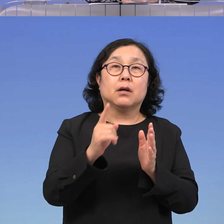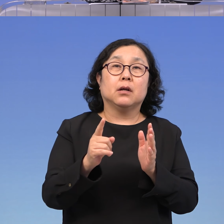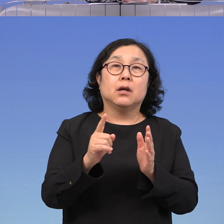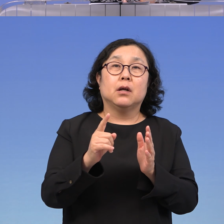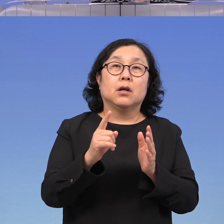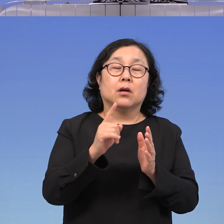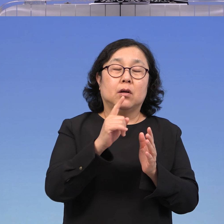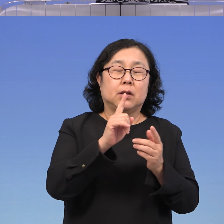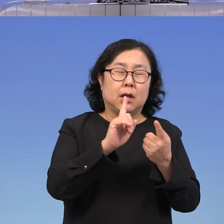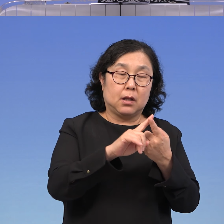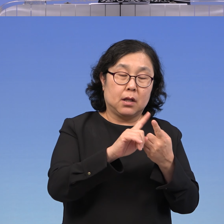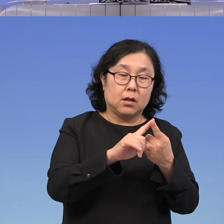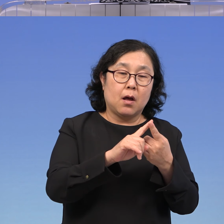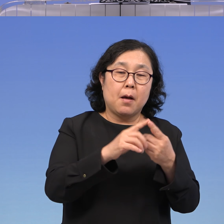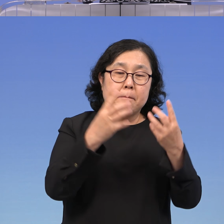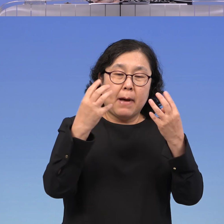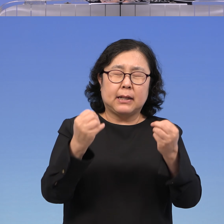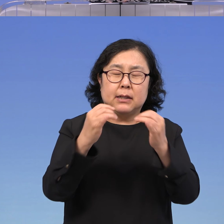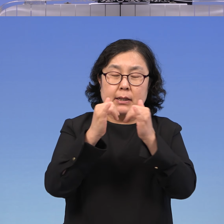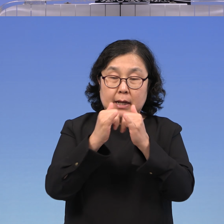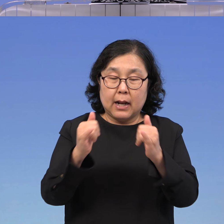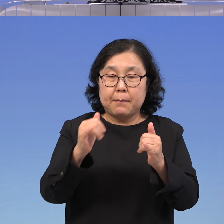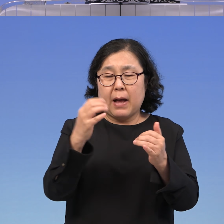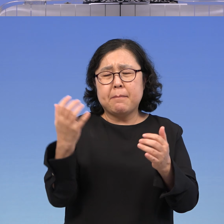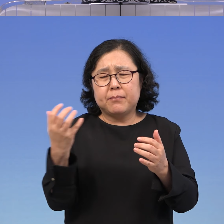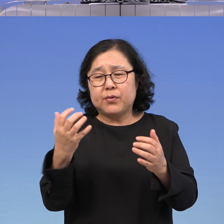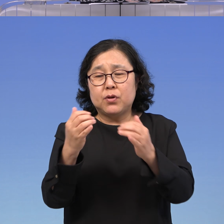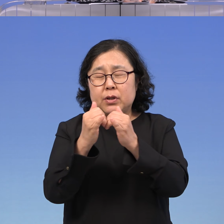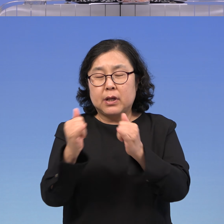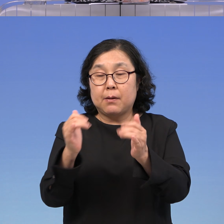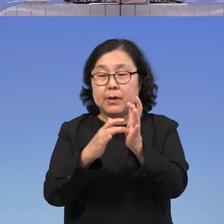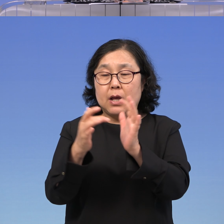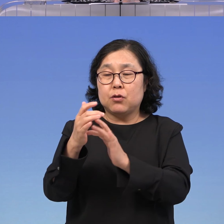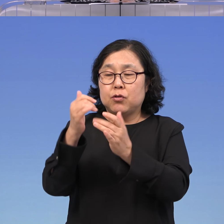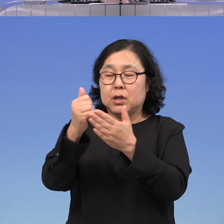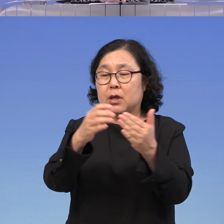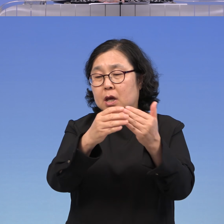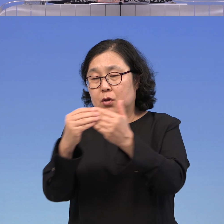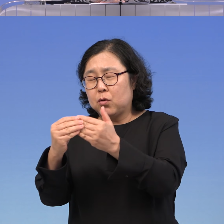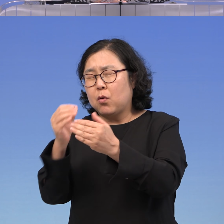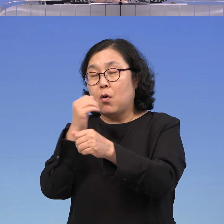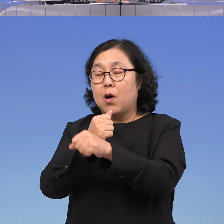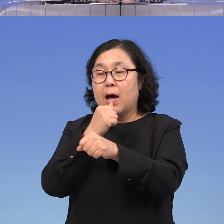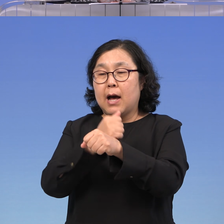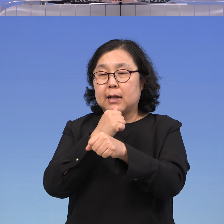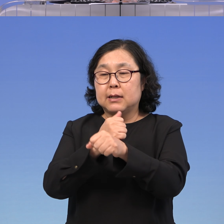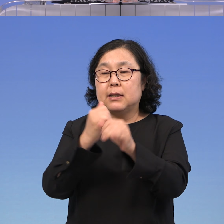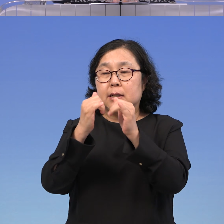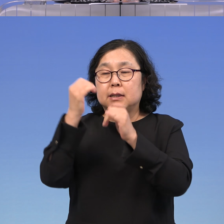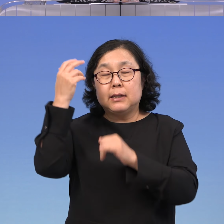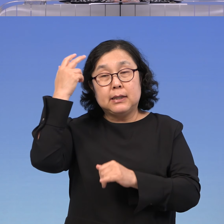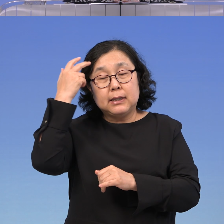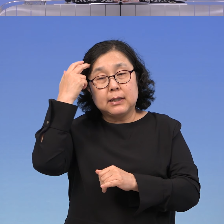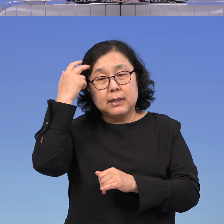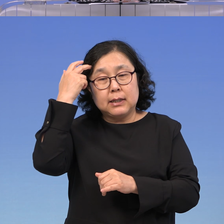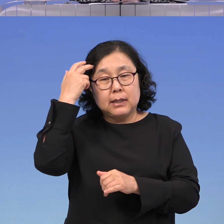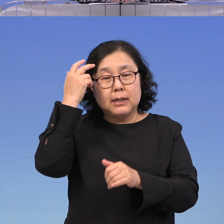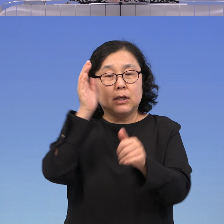그 데리고 강은 그 사람들을 우리 갖고 있는 그 7시 이게 요즘으로 말하면 중보기도 라고 말씀을